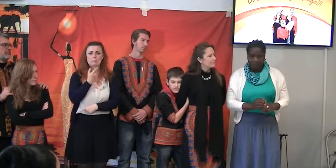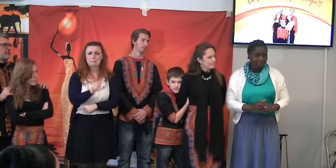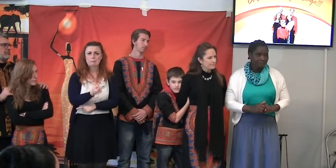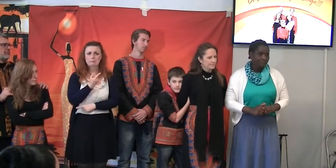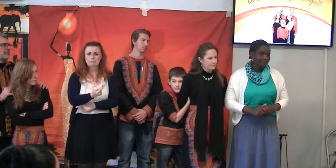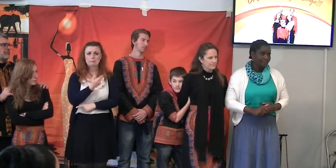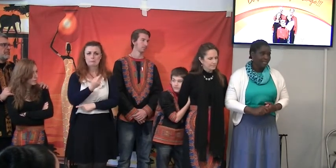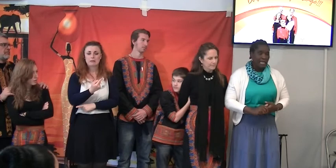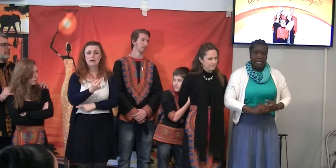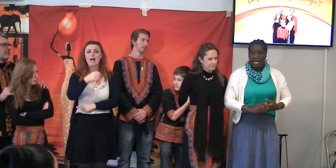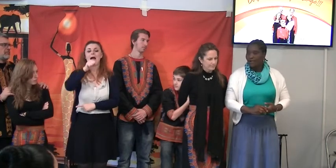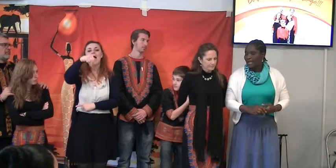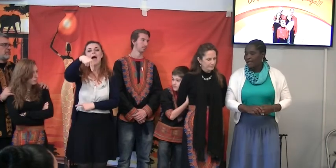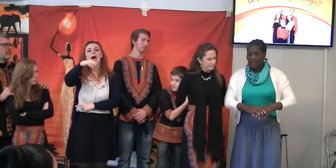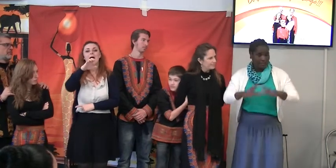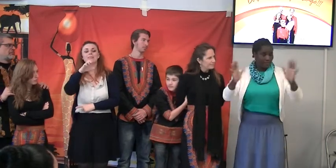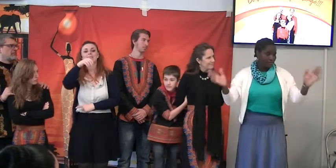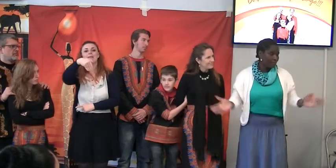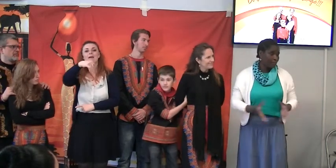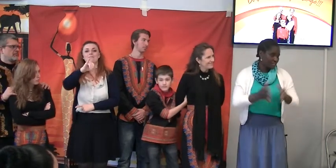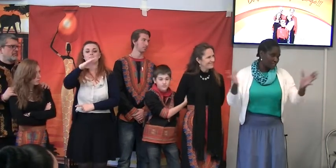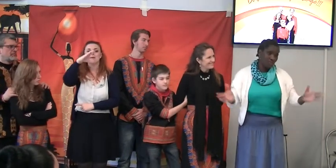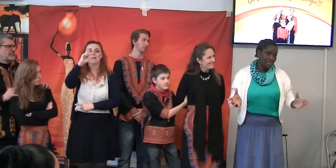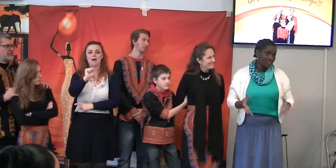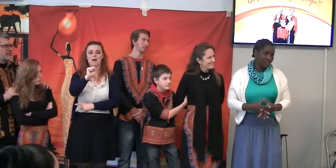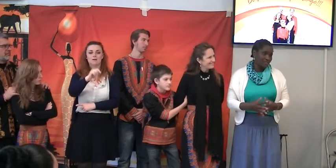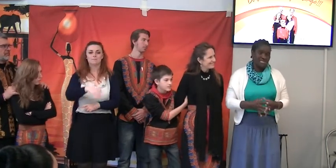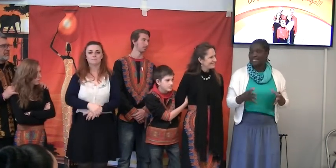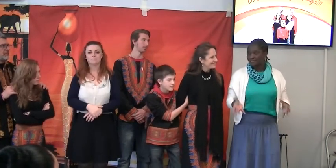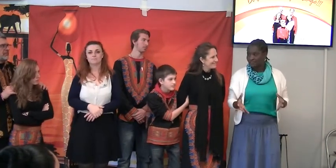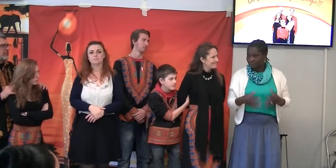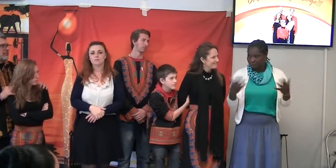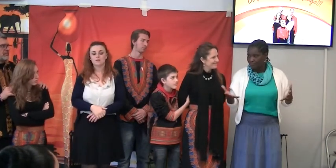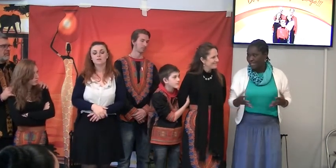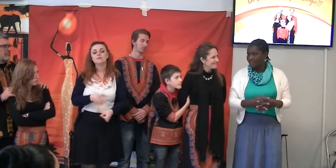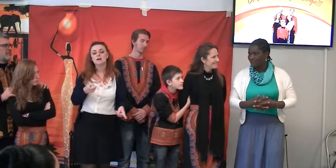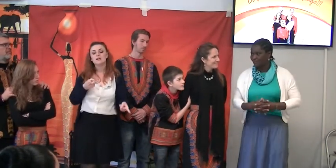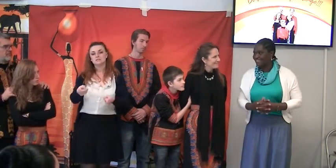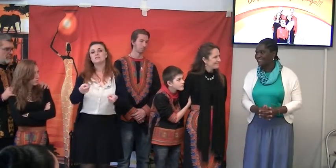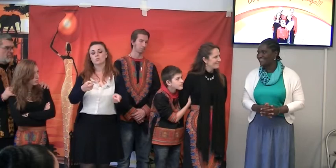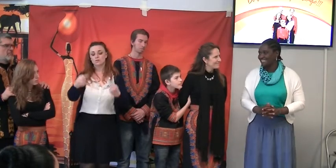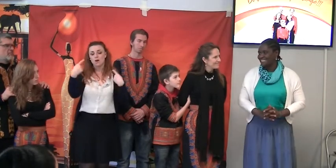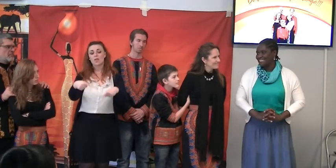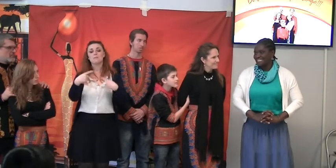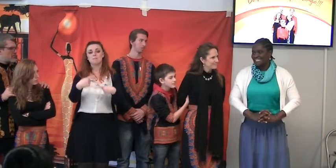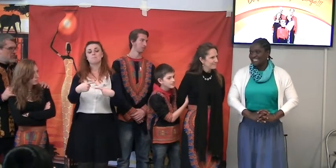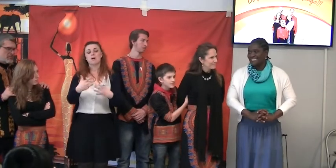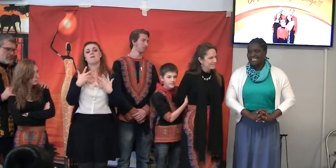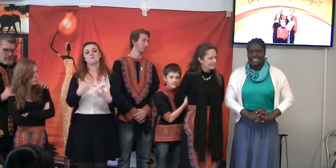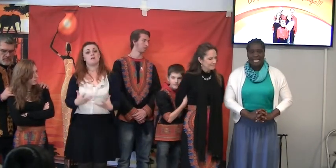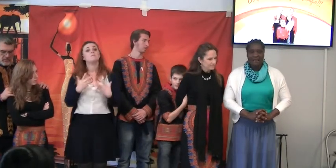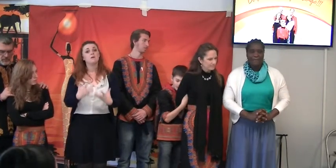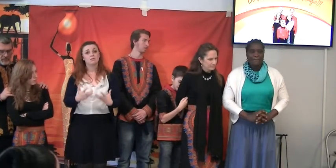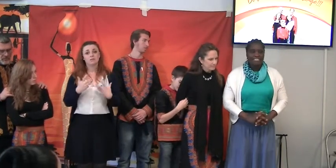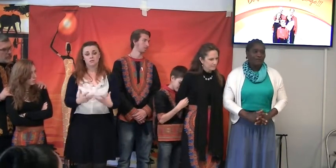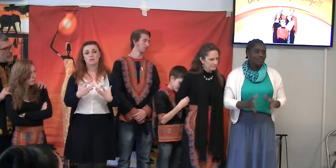E ero anemica. Allora, the situation was really bad for me. Quindi la situazione era veramente